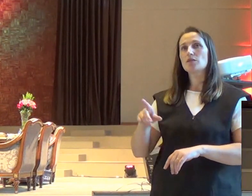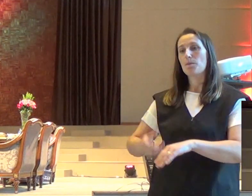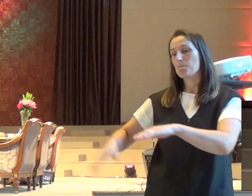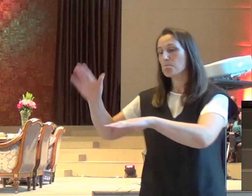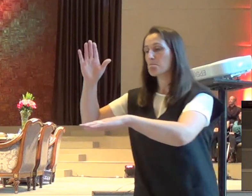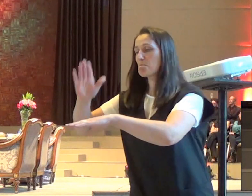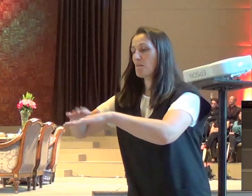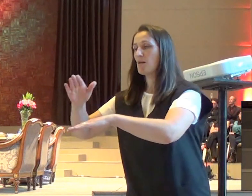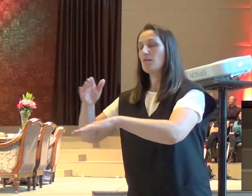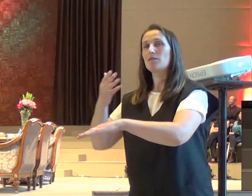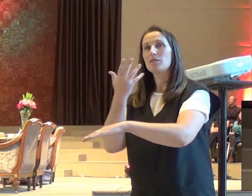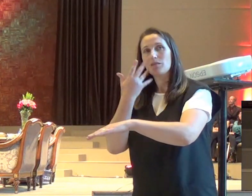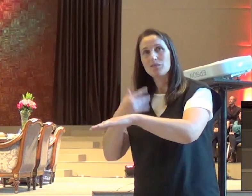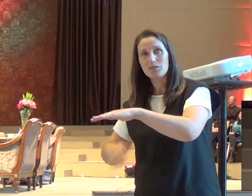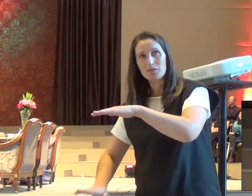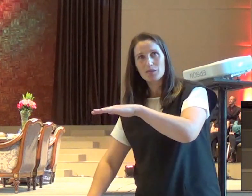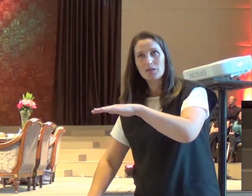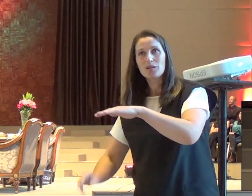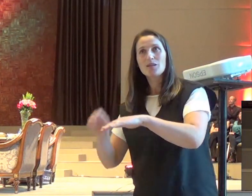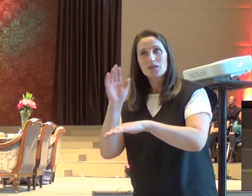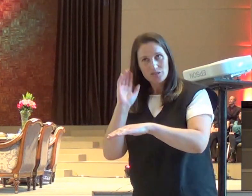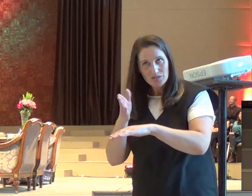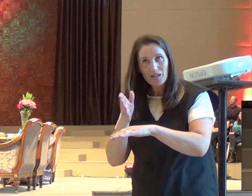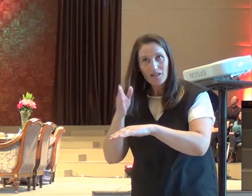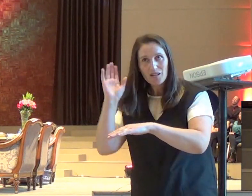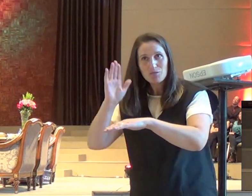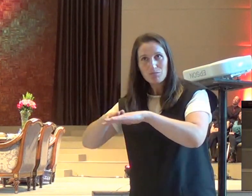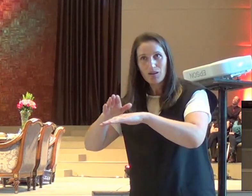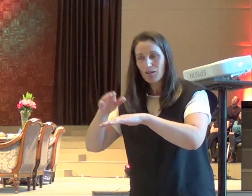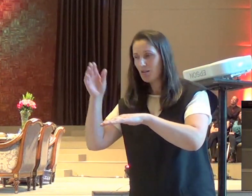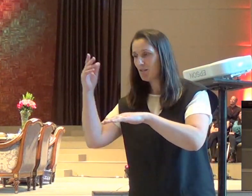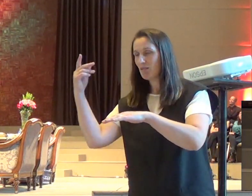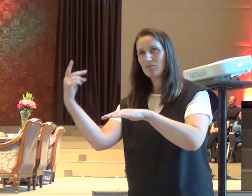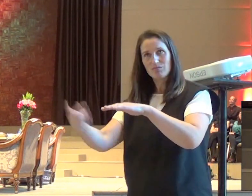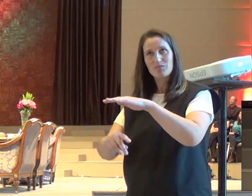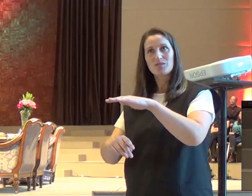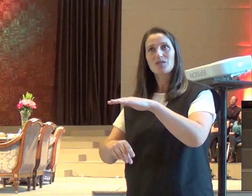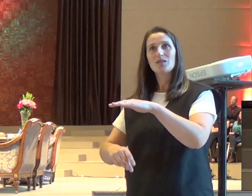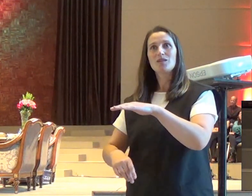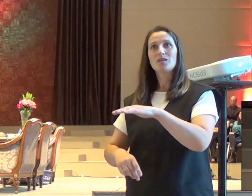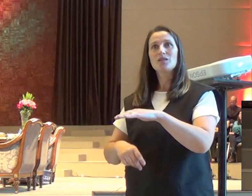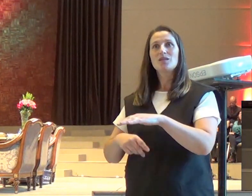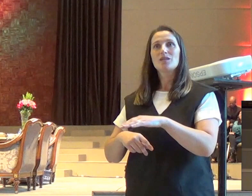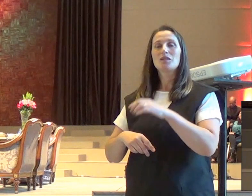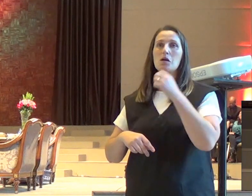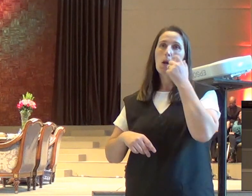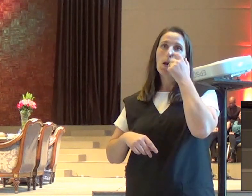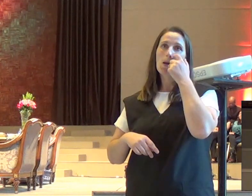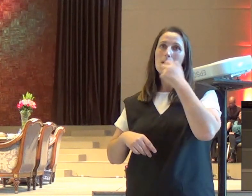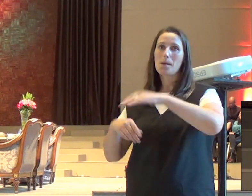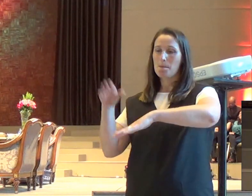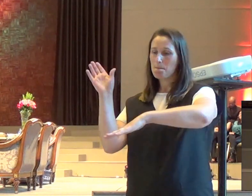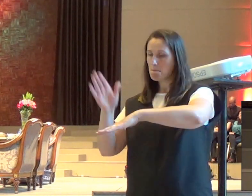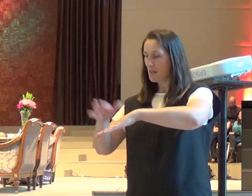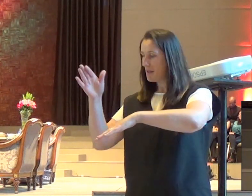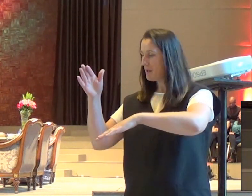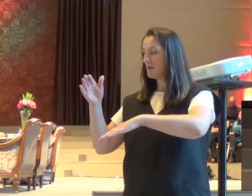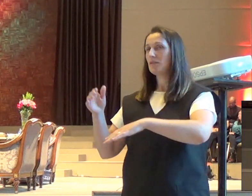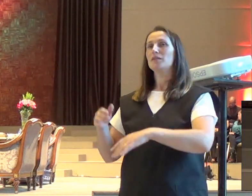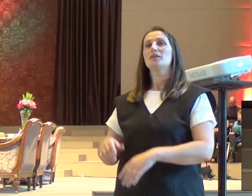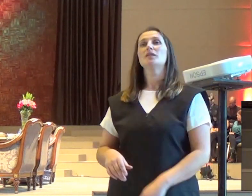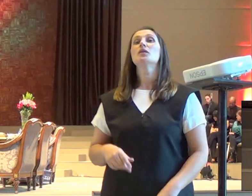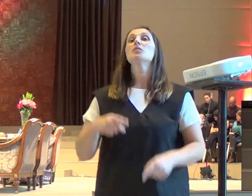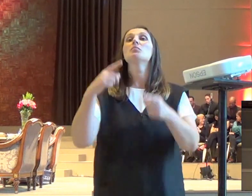na mão da criança quem já deu um tapa na mão da criança por causa disso? levanta a mão eu já dei tá? por quê?